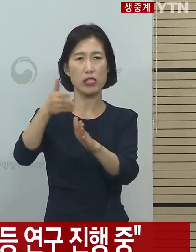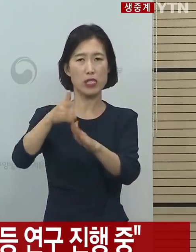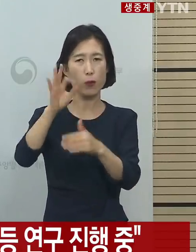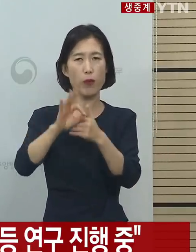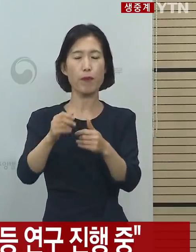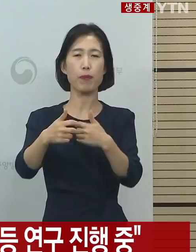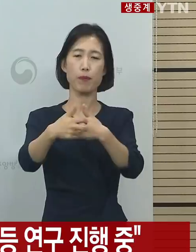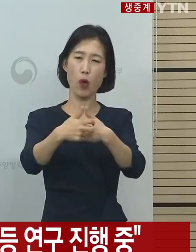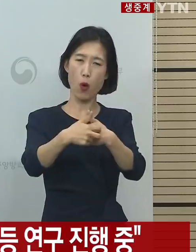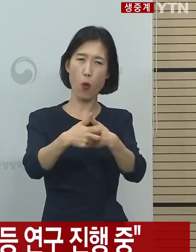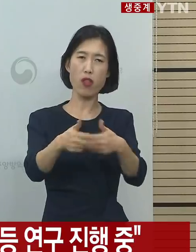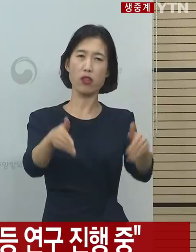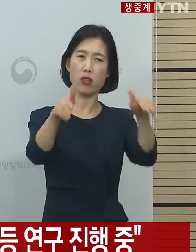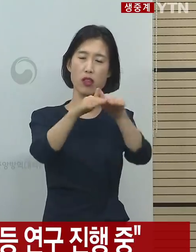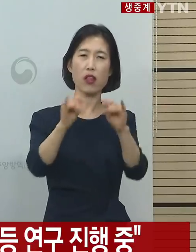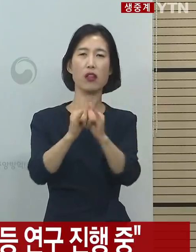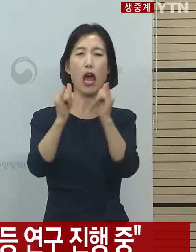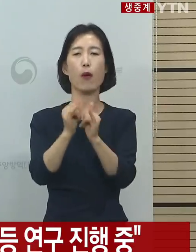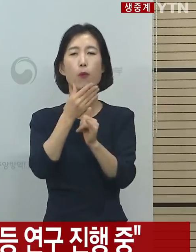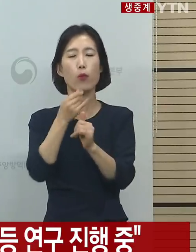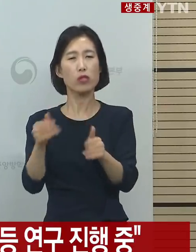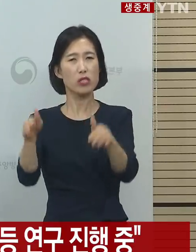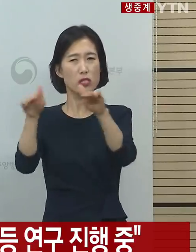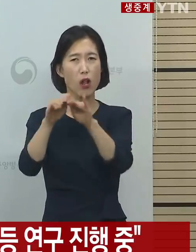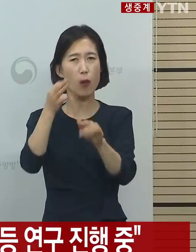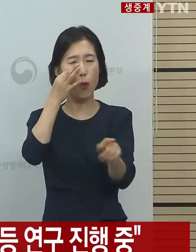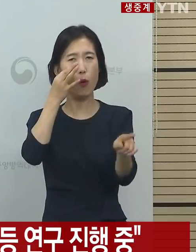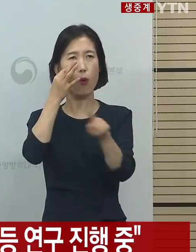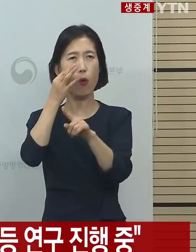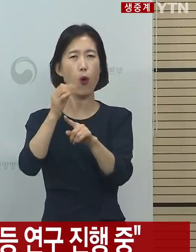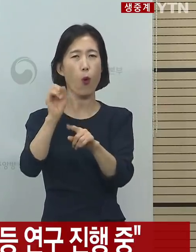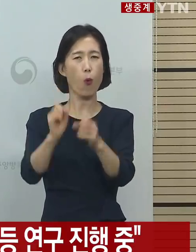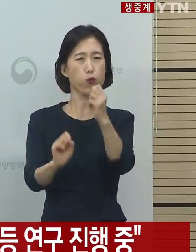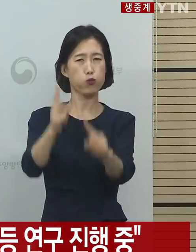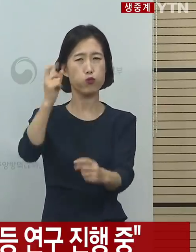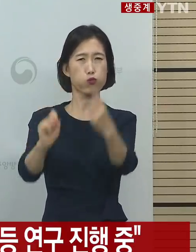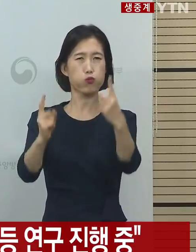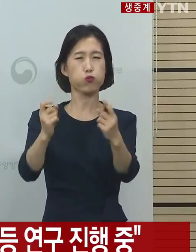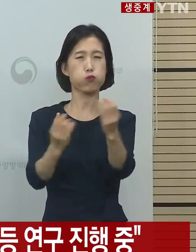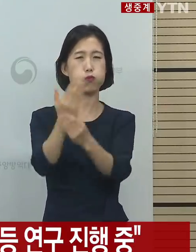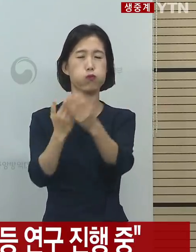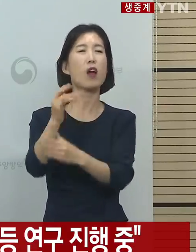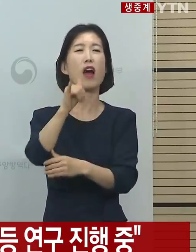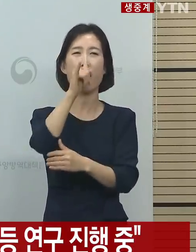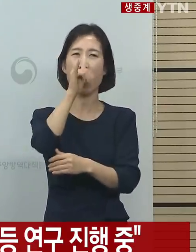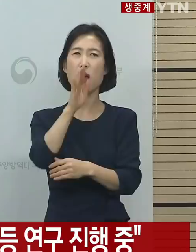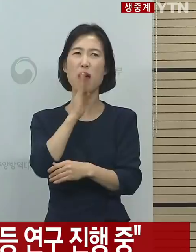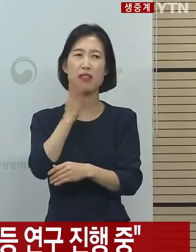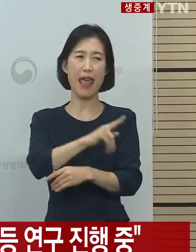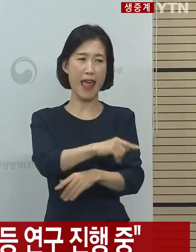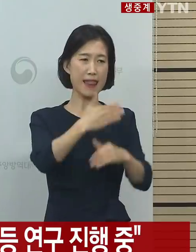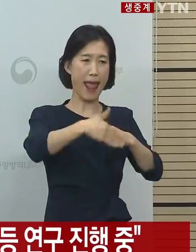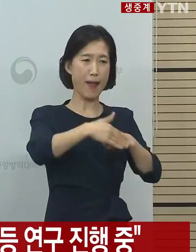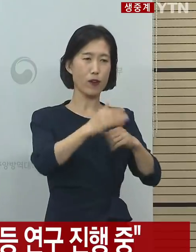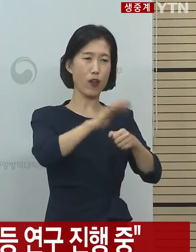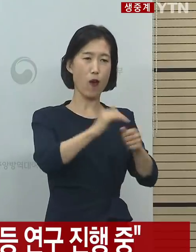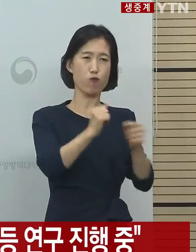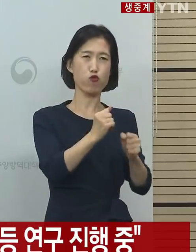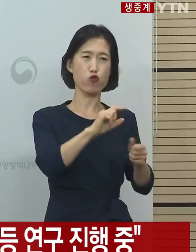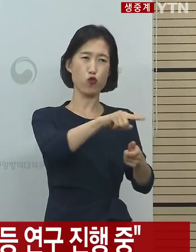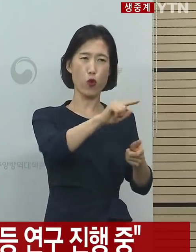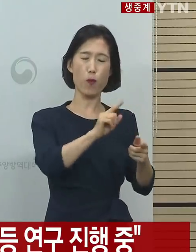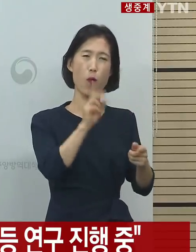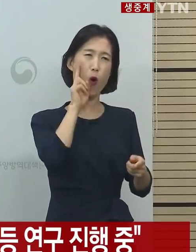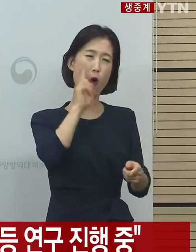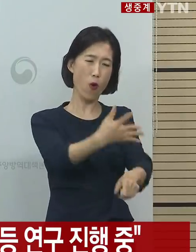병원이나 아니면 사회복지 시설 같은 데를 통해서 환자 발생이 되고는 있습니다. 근데 대구 경북만큼 그렇게 급격한 증가를